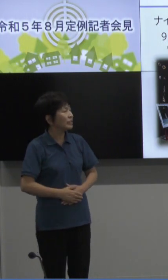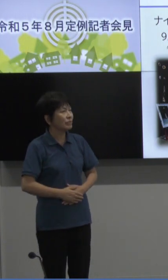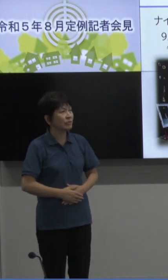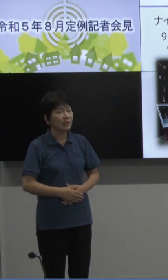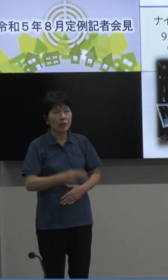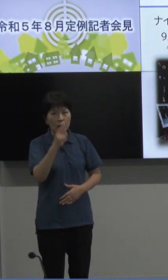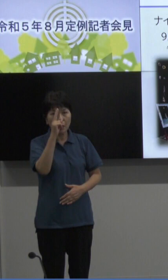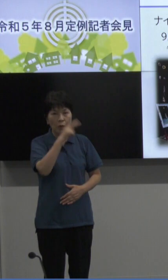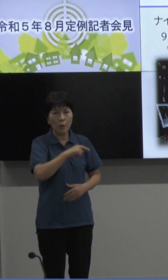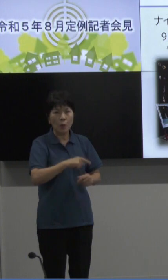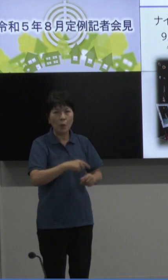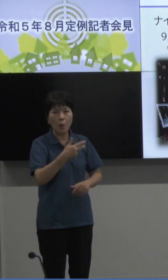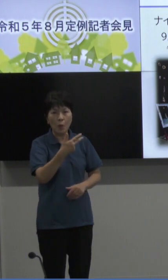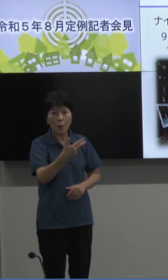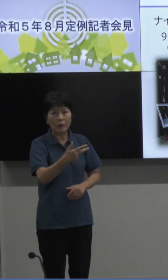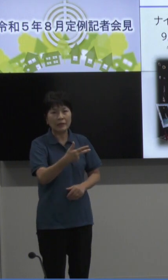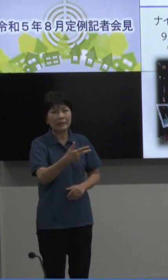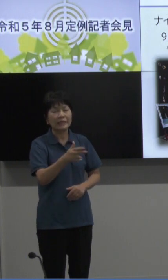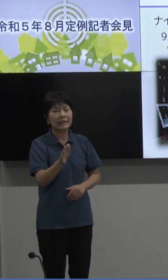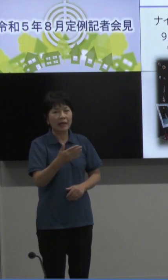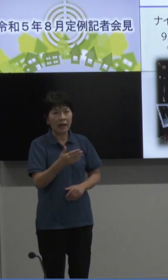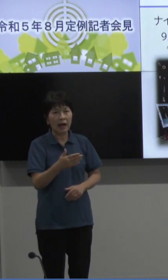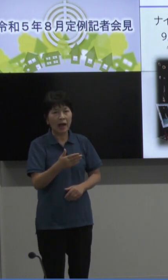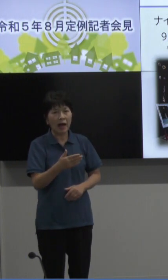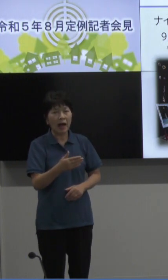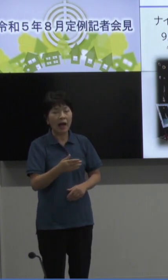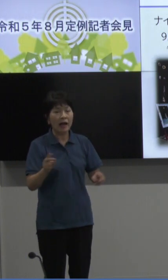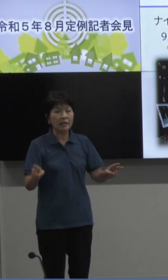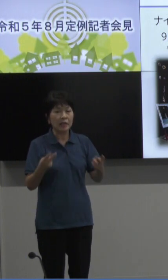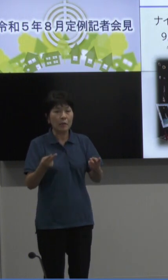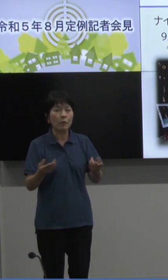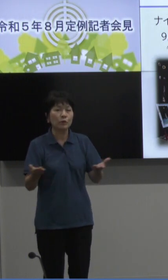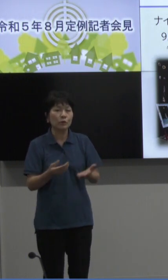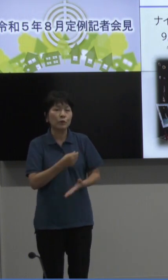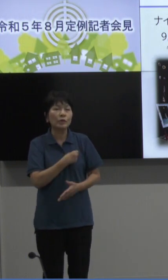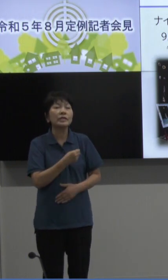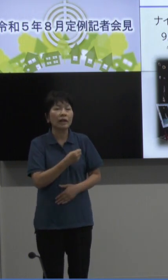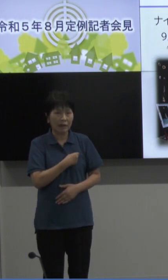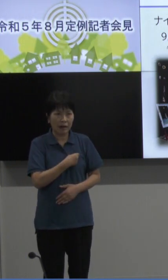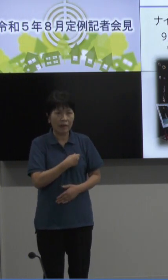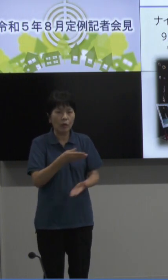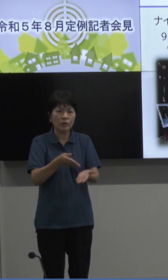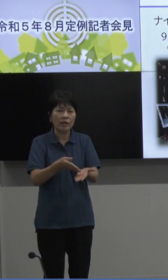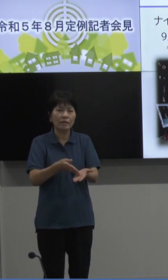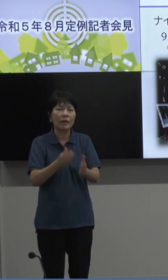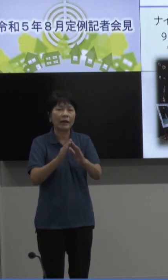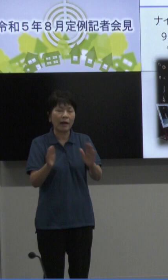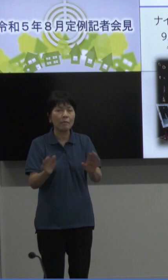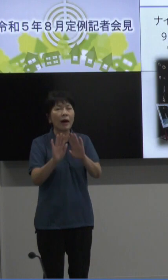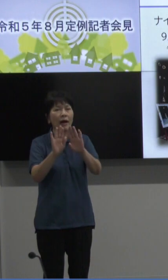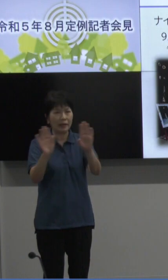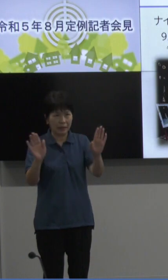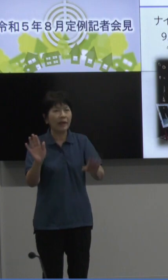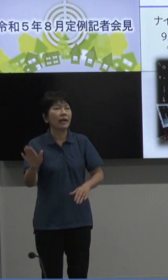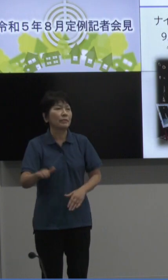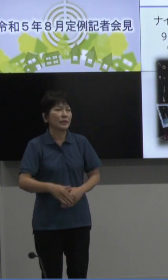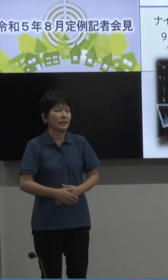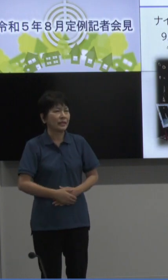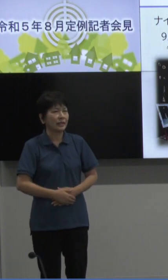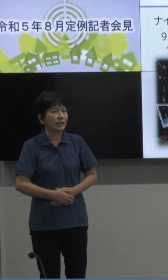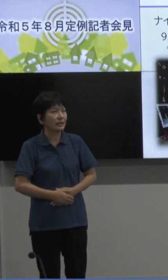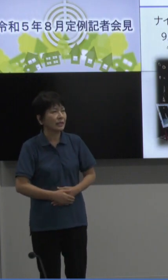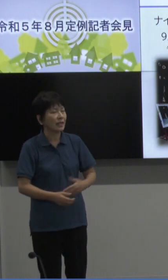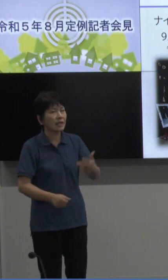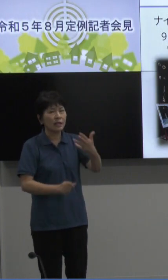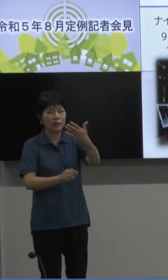は、学芸員によるナイトトークもございますので、そういった説明を含めながらですね、やっていただく予定でございます。